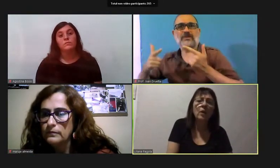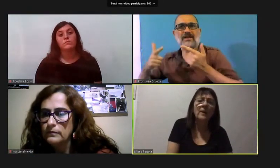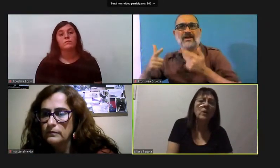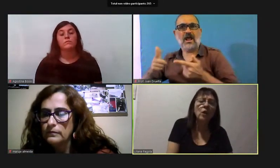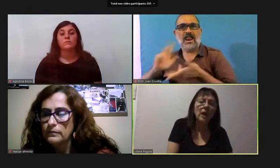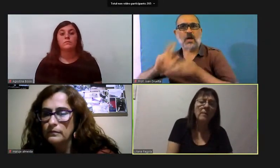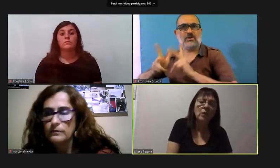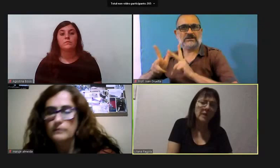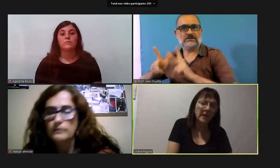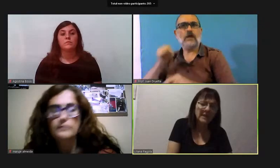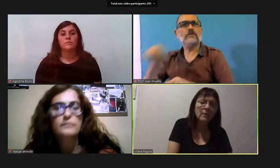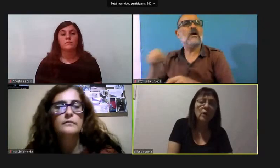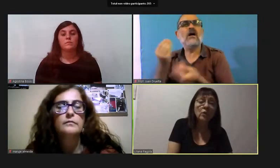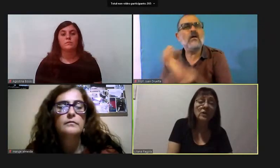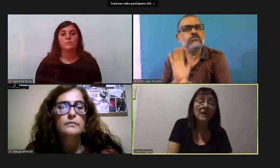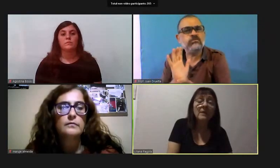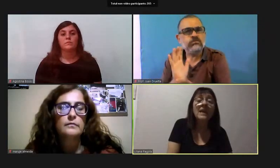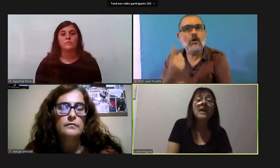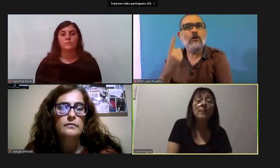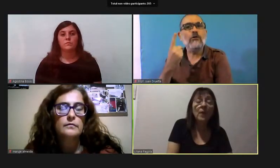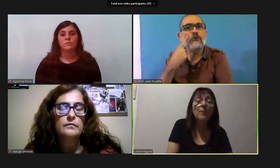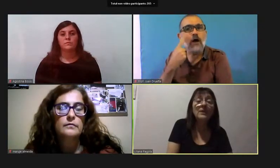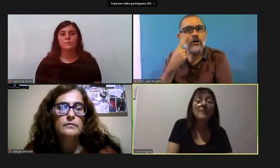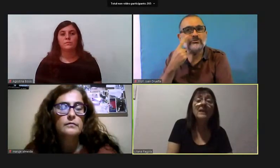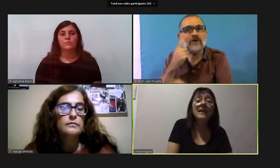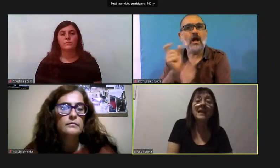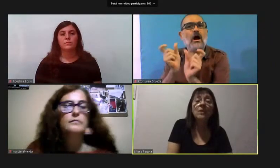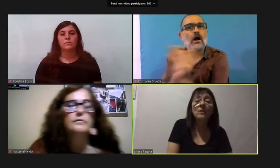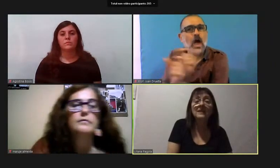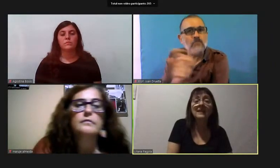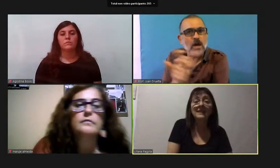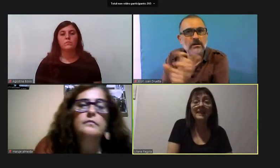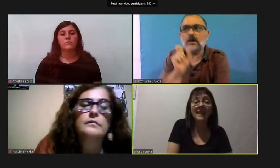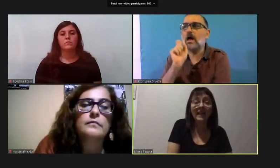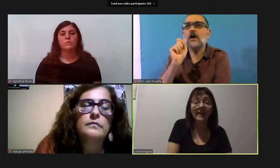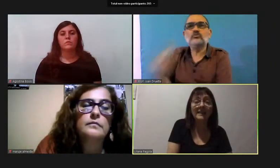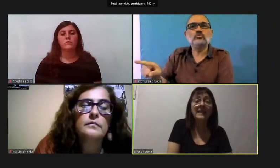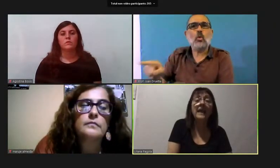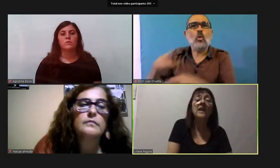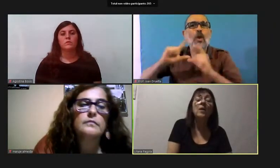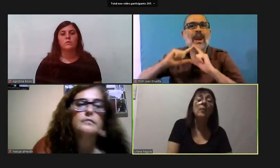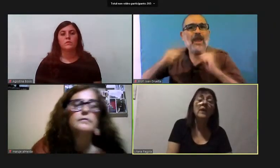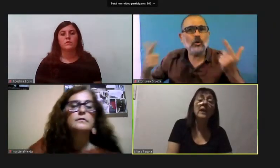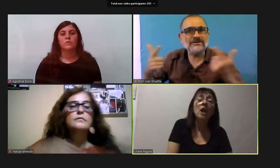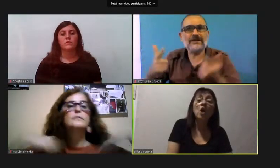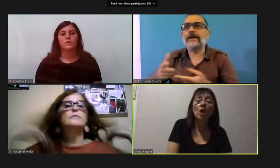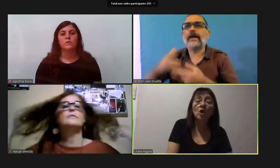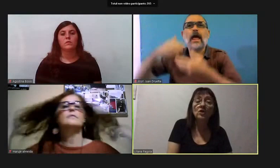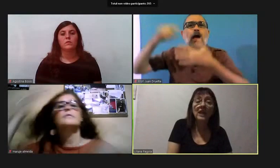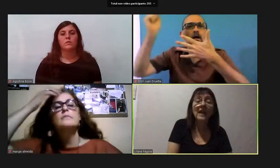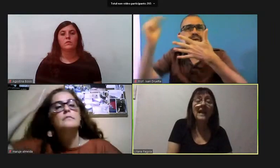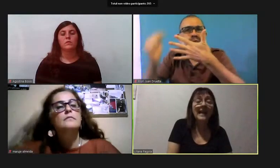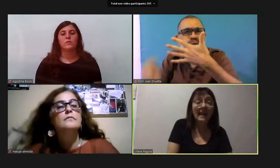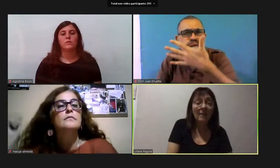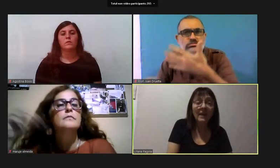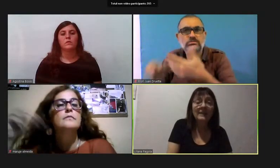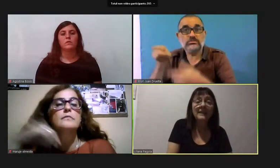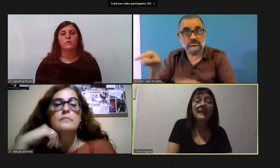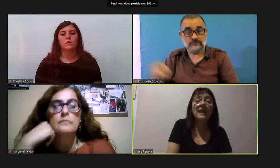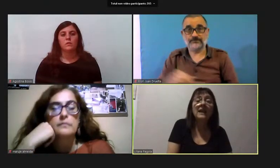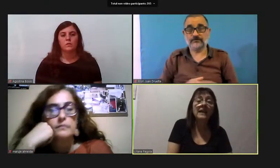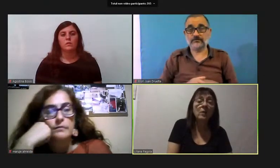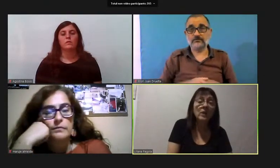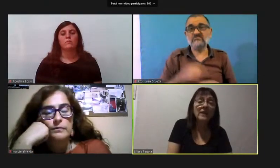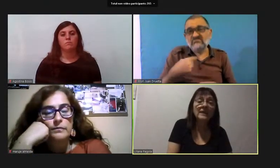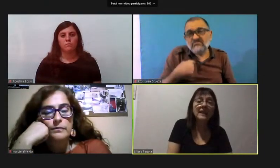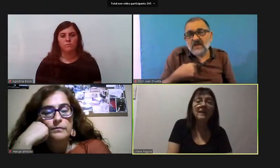aprender el español oral para comunicarse, bueno, es otro tema, pero después también las lenguas de señas argentinas, poder conocer la